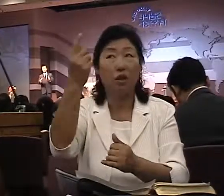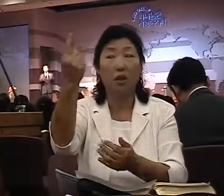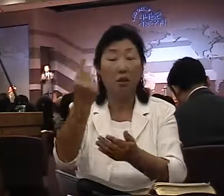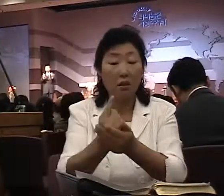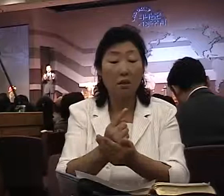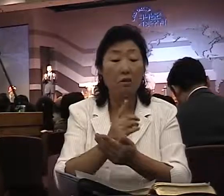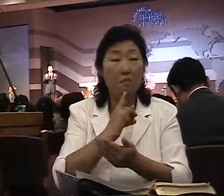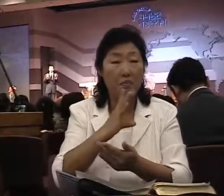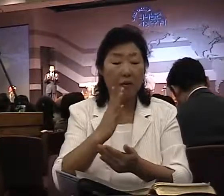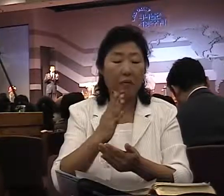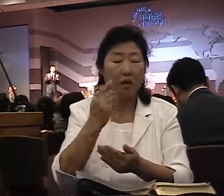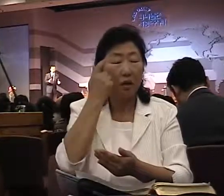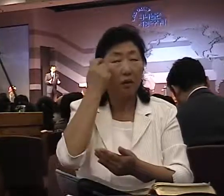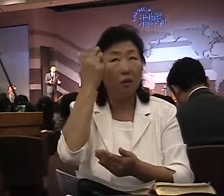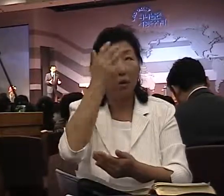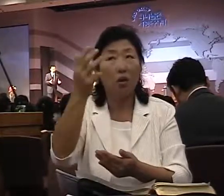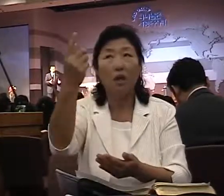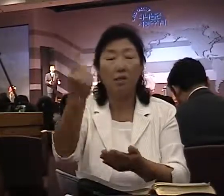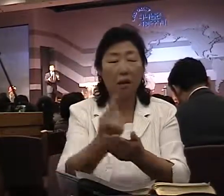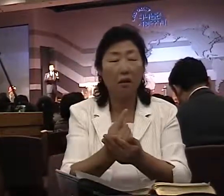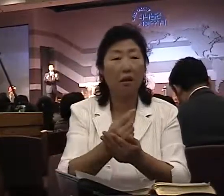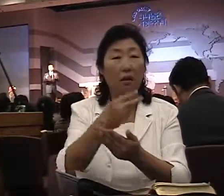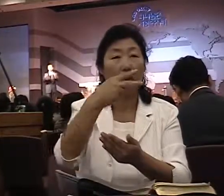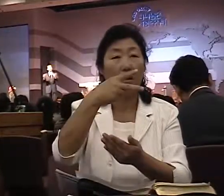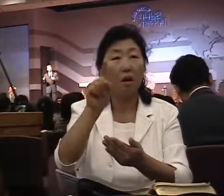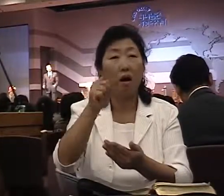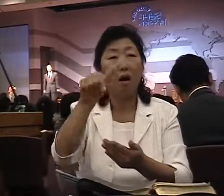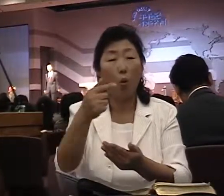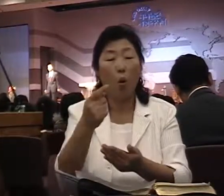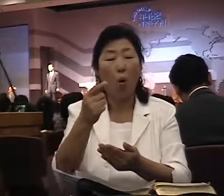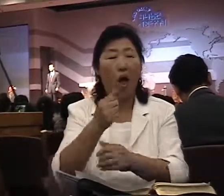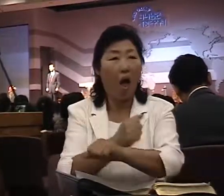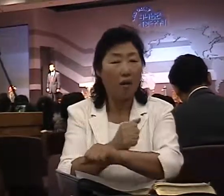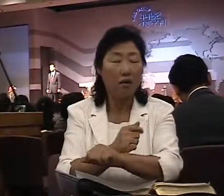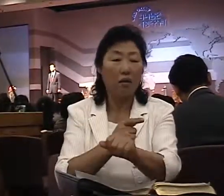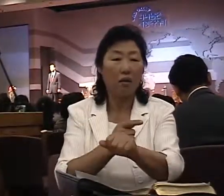성령이 임하셨다고 해서 우리가 성령의 사람이 되는 게 아닙니다. 그렇죠?